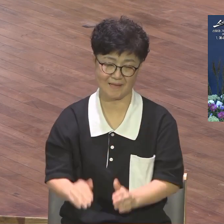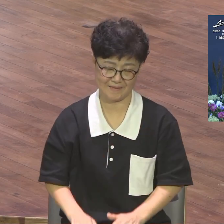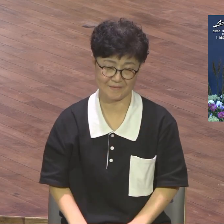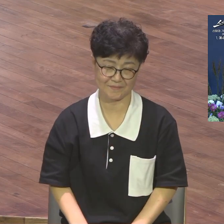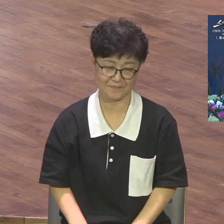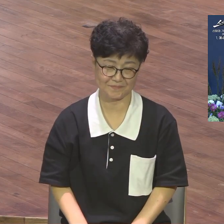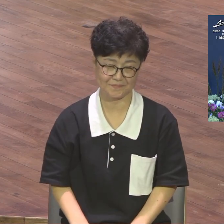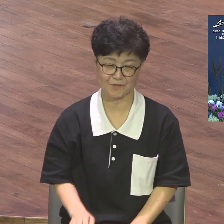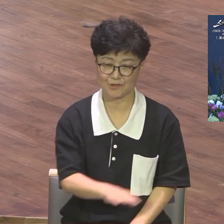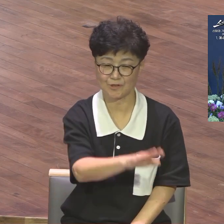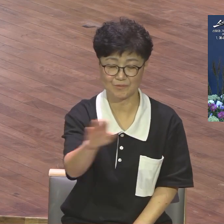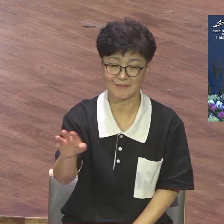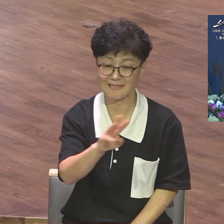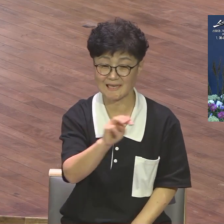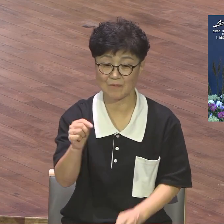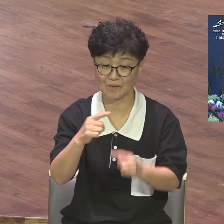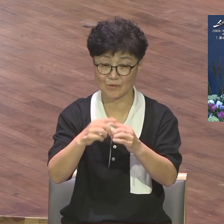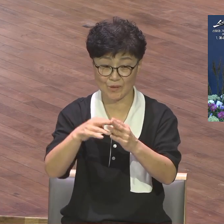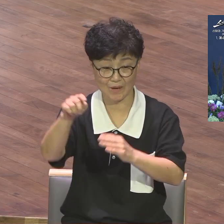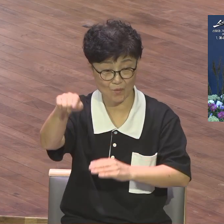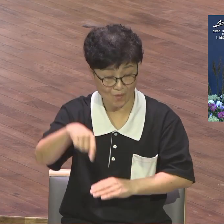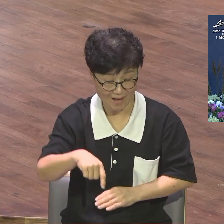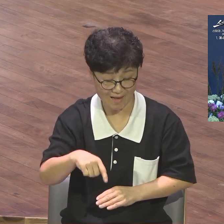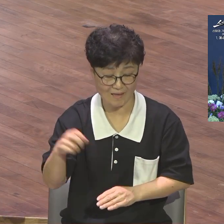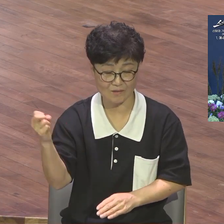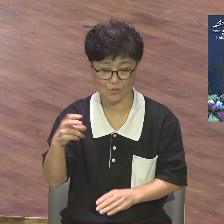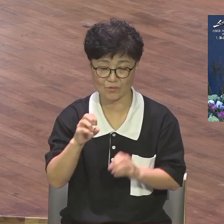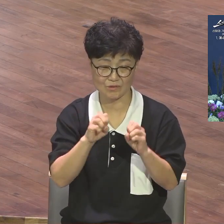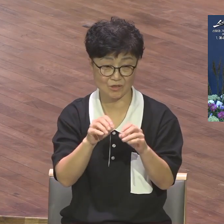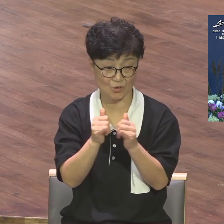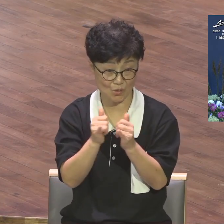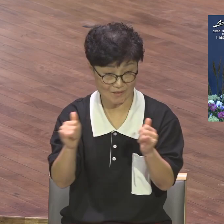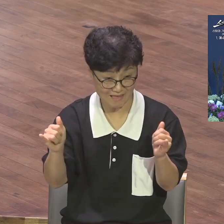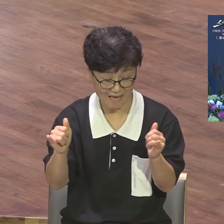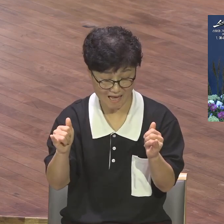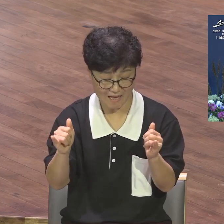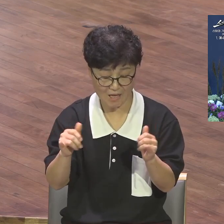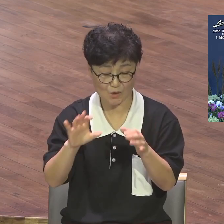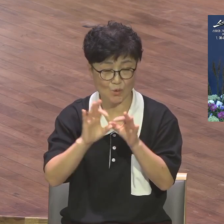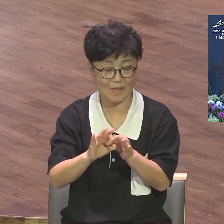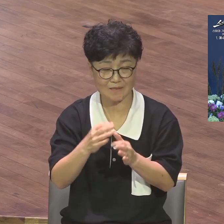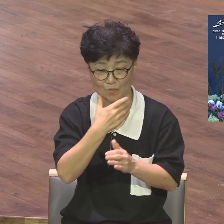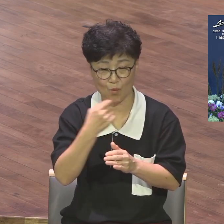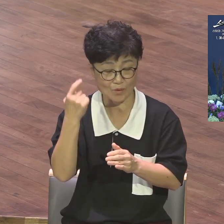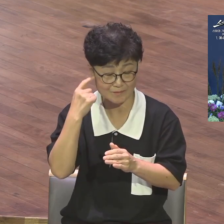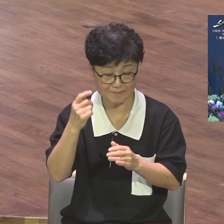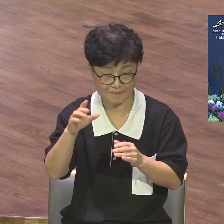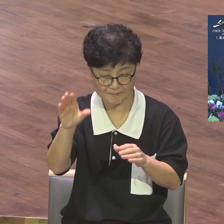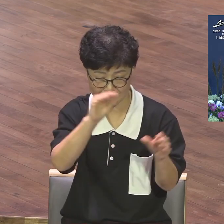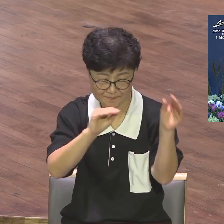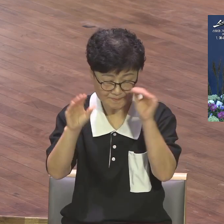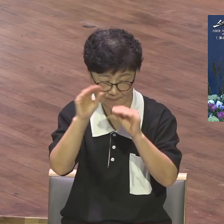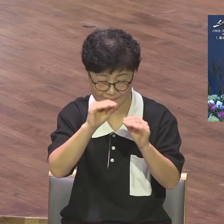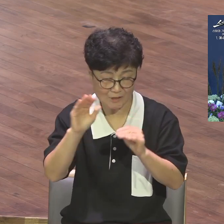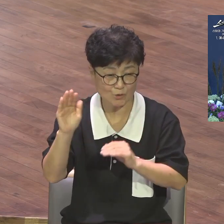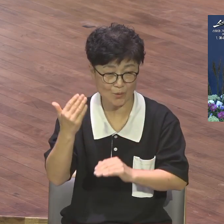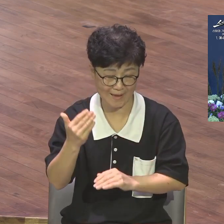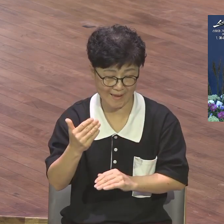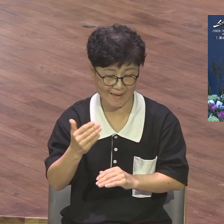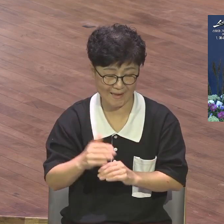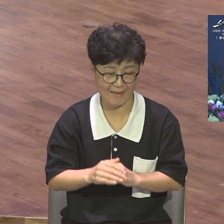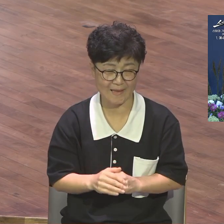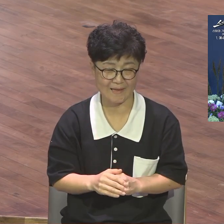거 또 한 전도자를 통해 이 복음을 듣게 된 거 또 모태신앙이었던 우리 가족을 통해서 이 복음을 받았던 모든